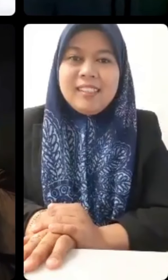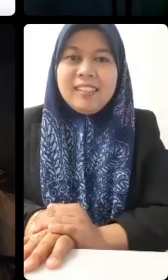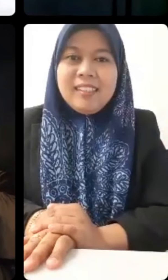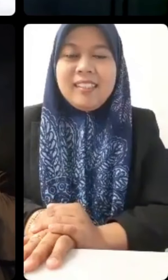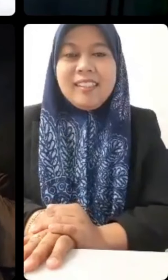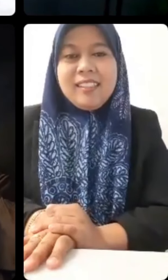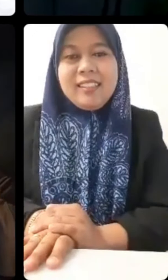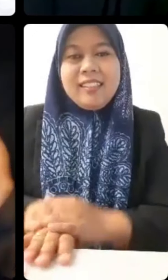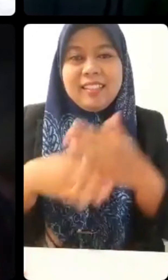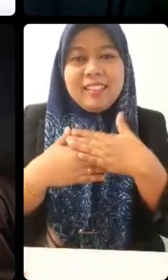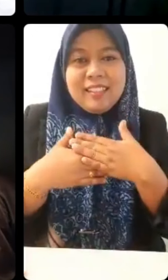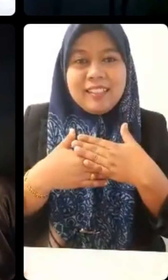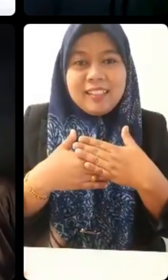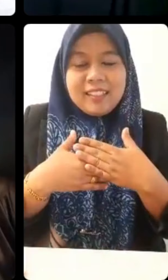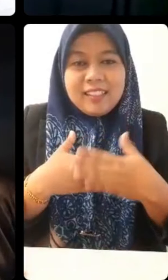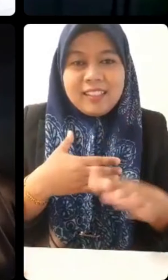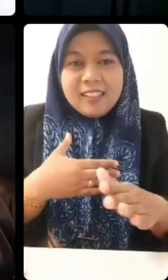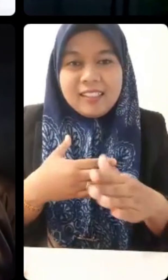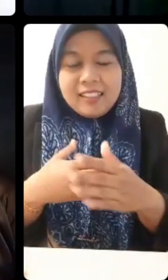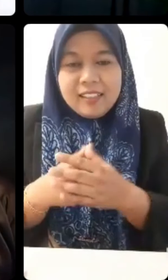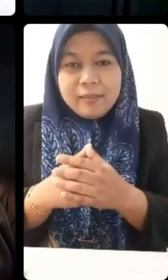berkongsi konten bahasa isyarat ini,